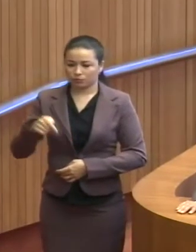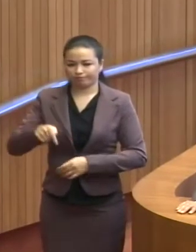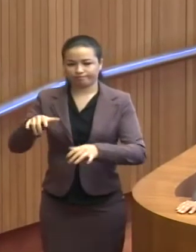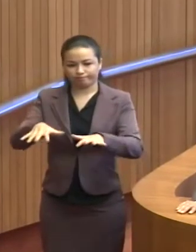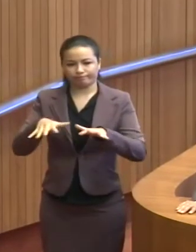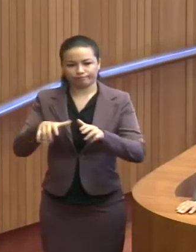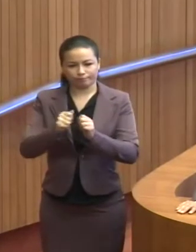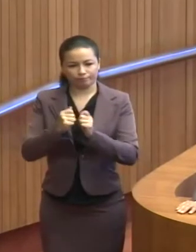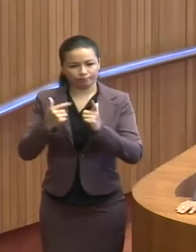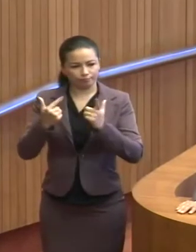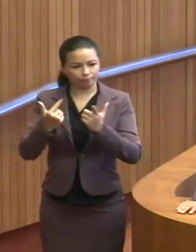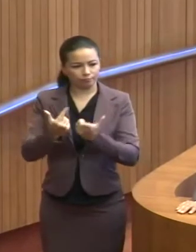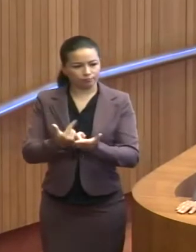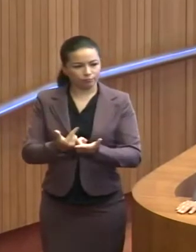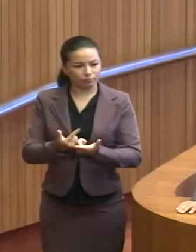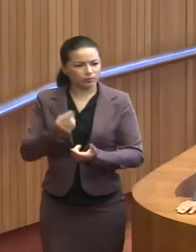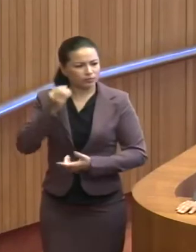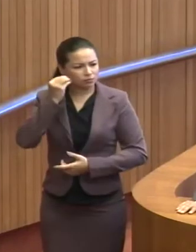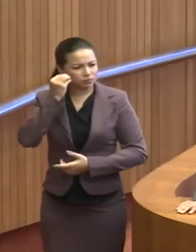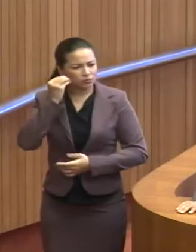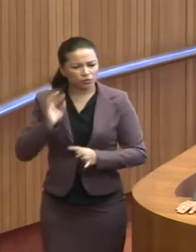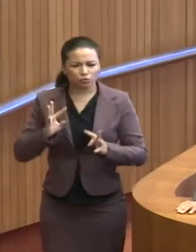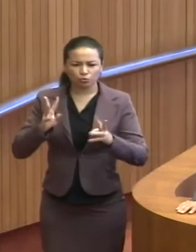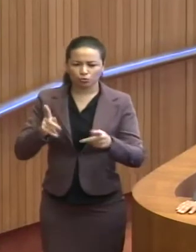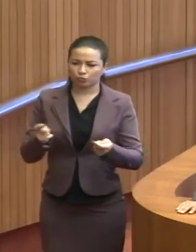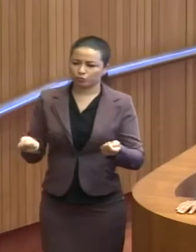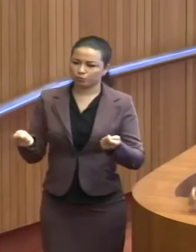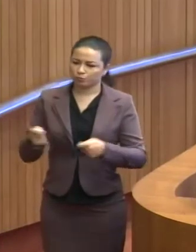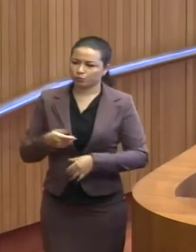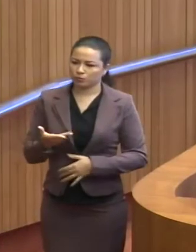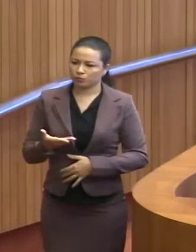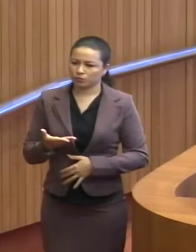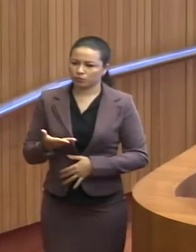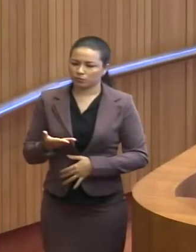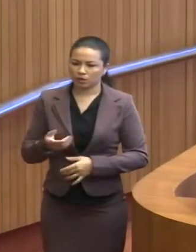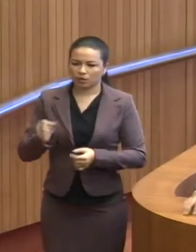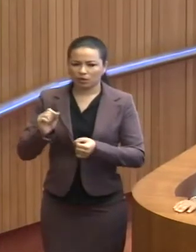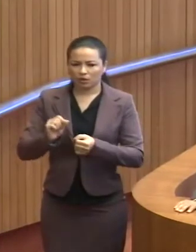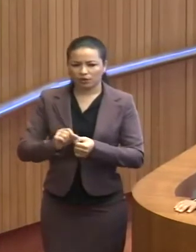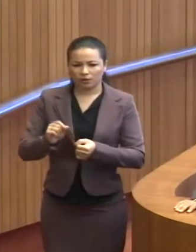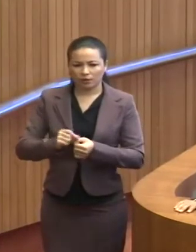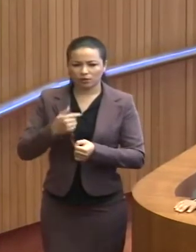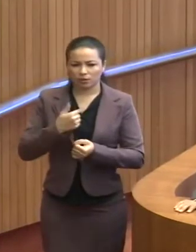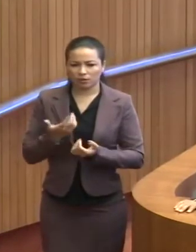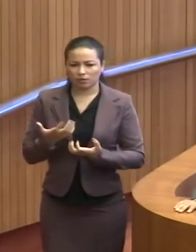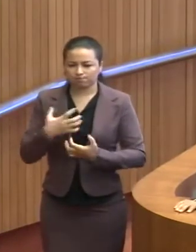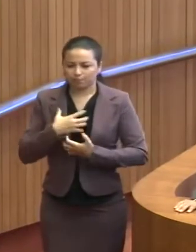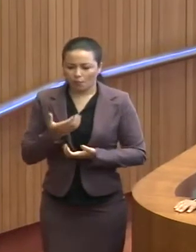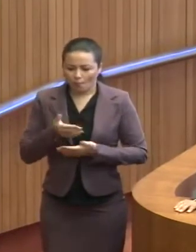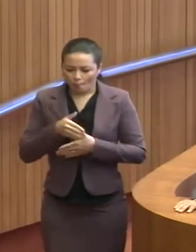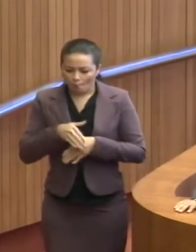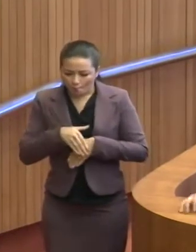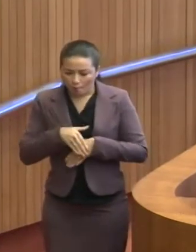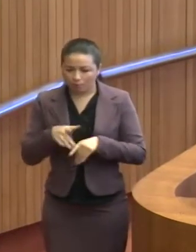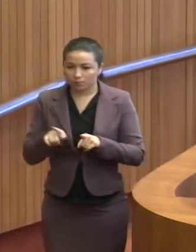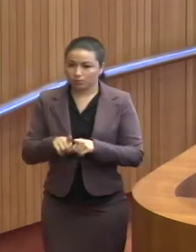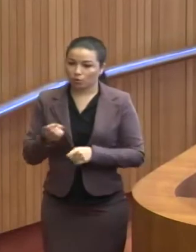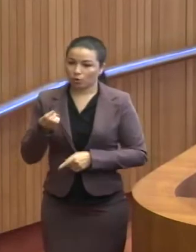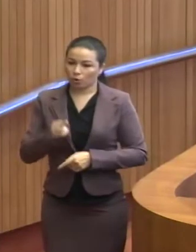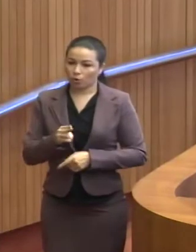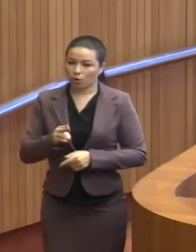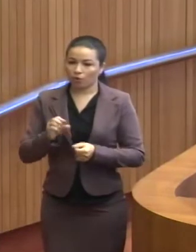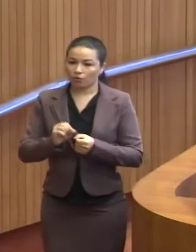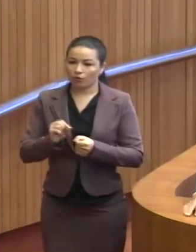neste parlamento. Tentaram de todas as formas me intimidar. Ou, quem sabe, até